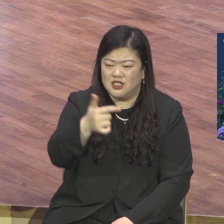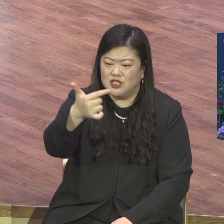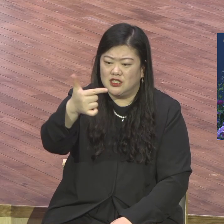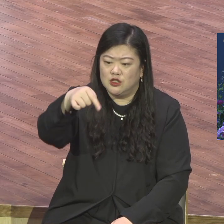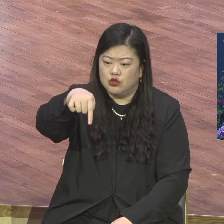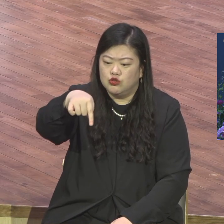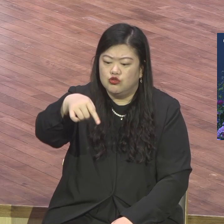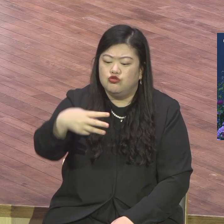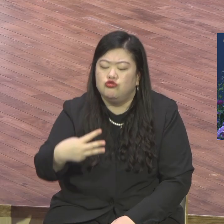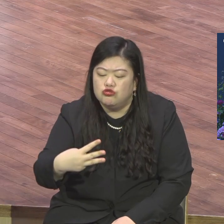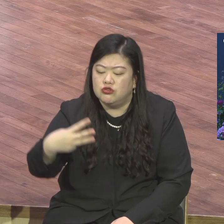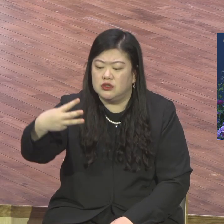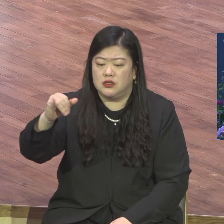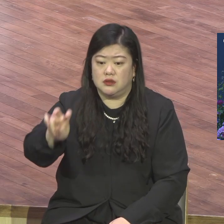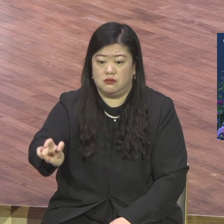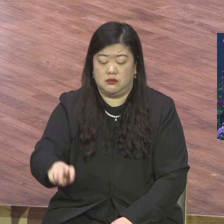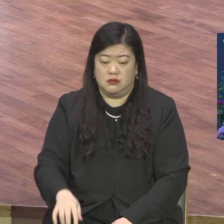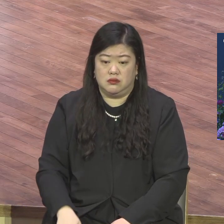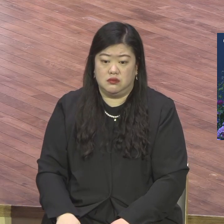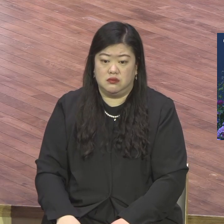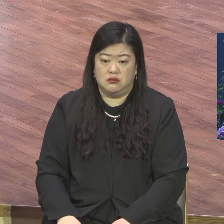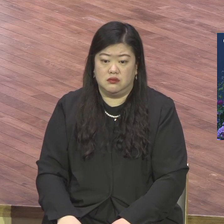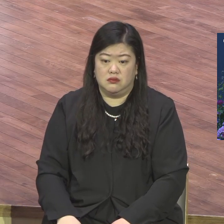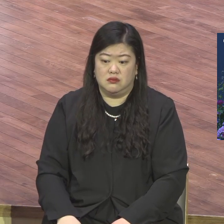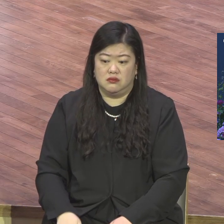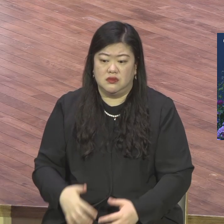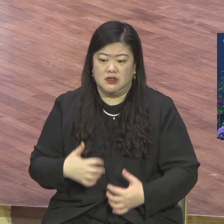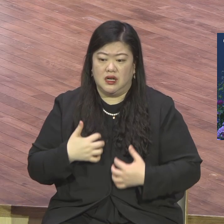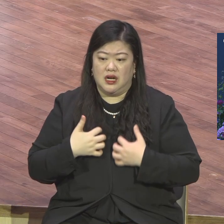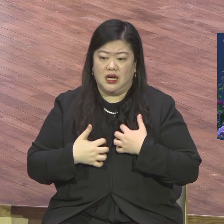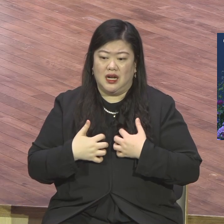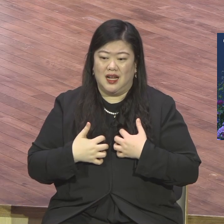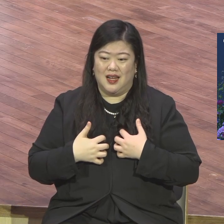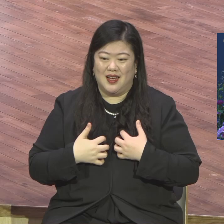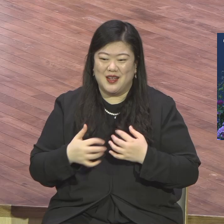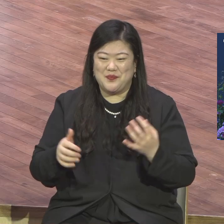부모에게 눌려왔어. 장가를 갔더니 마누라에게 눌려.